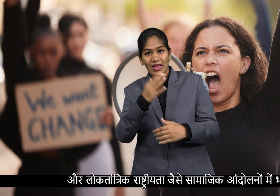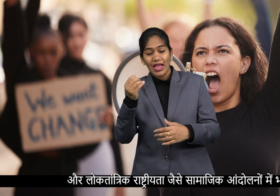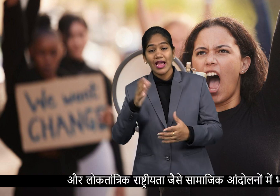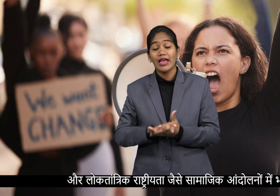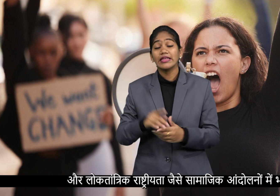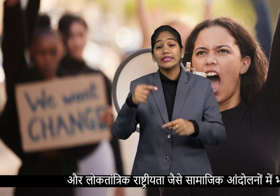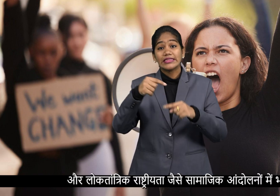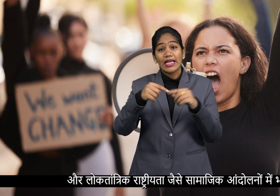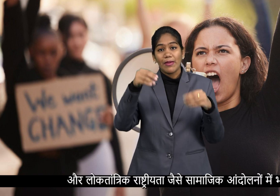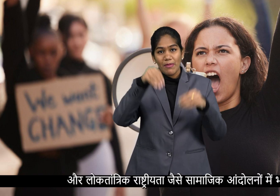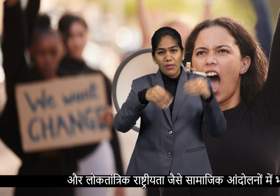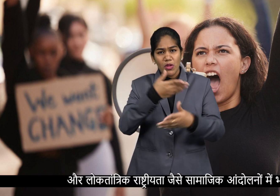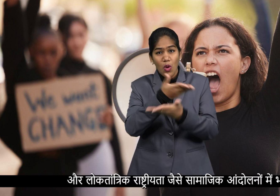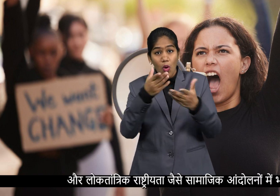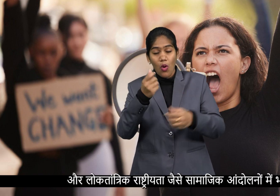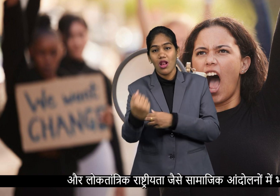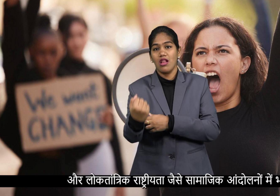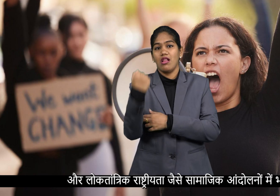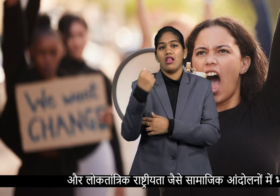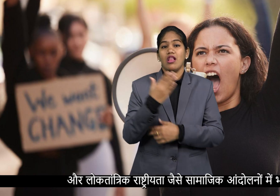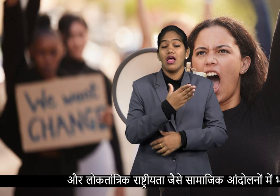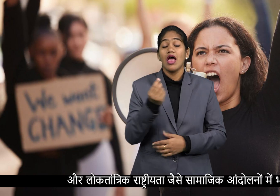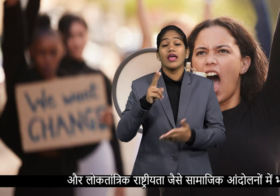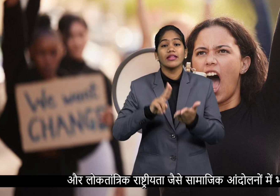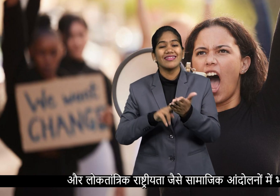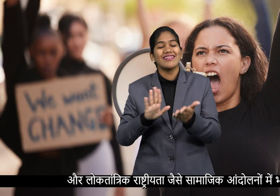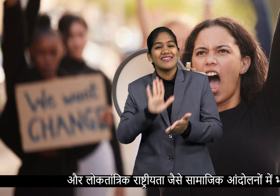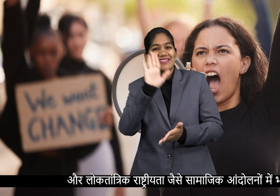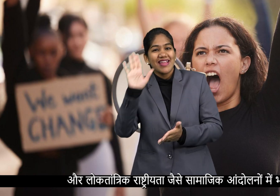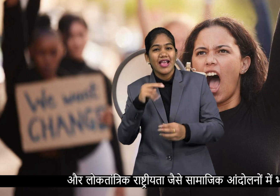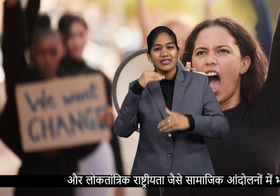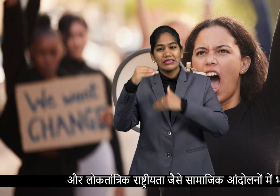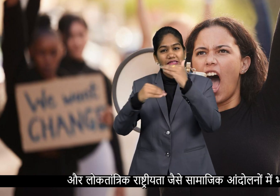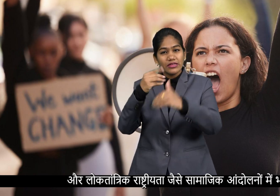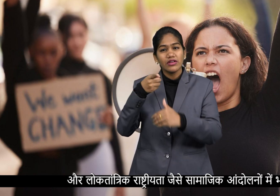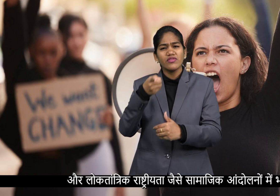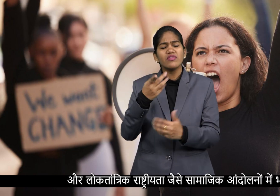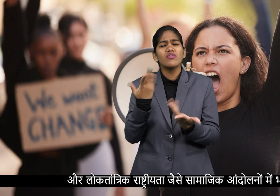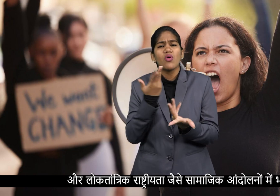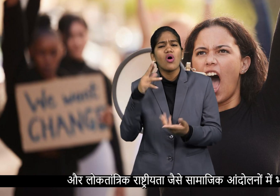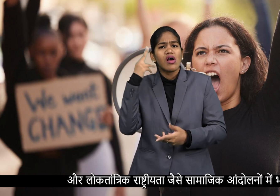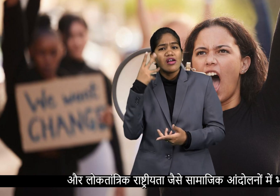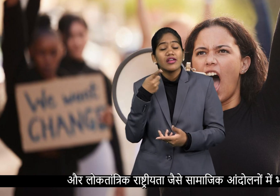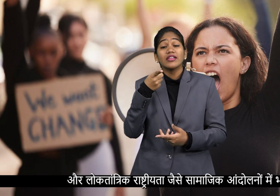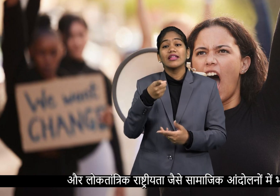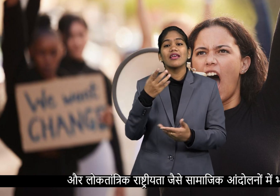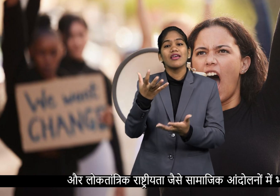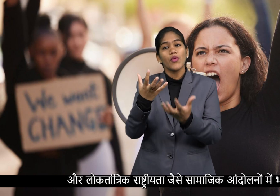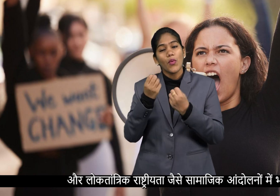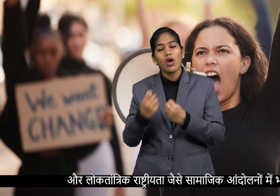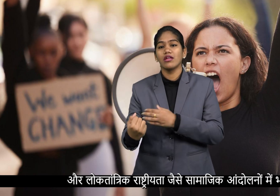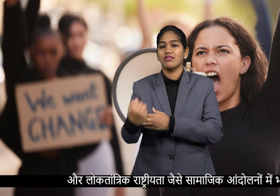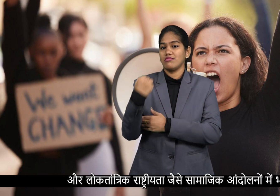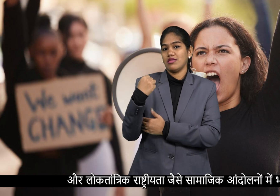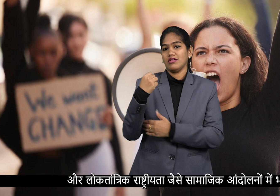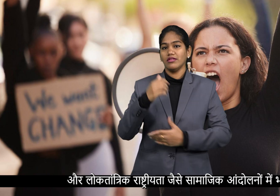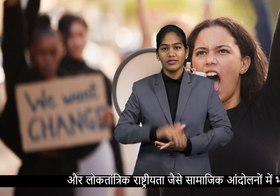लोकतांत्रिक राष्ट्रीयता जैसे सामाजिक आंदोलनों में भाग लिया।